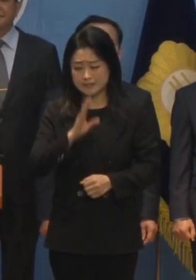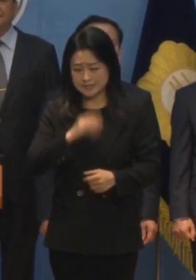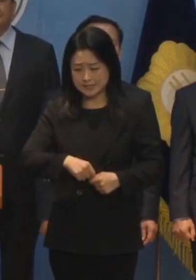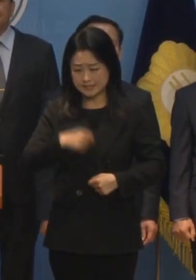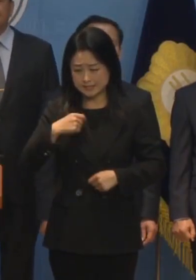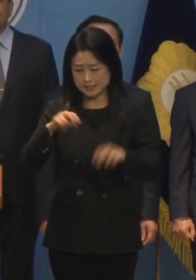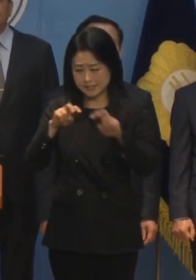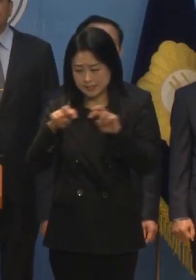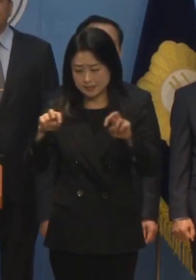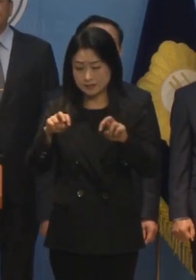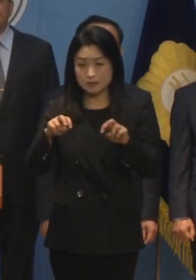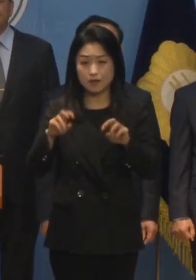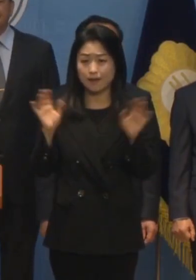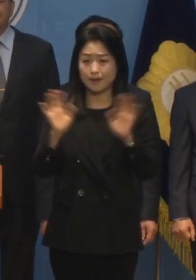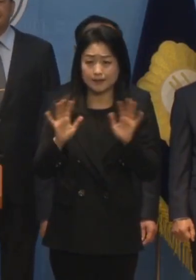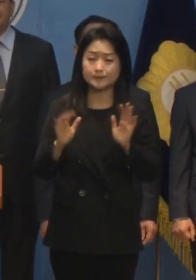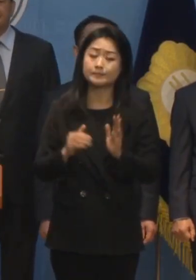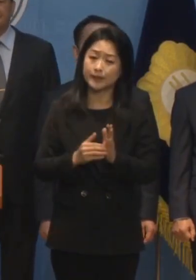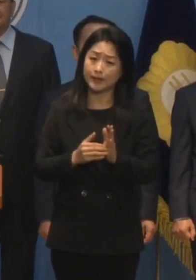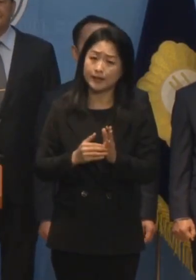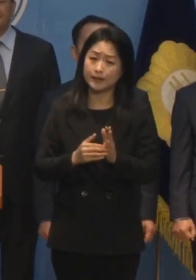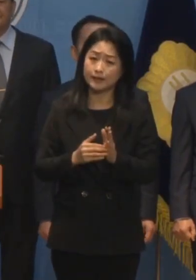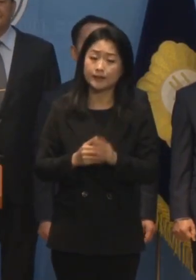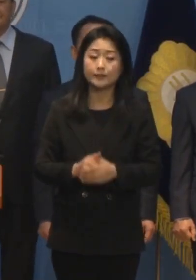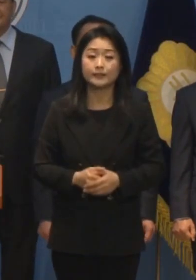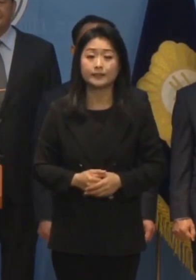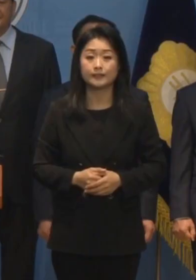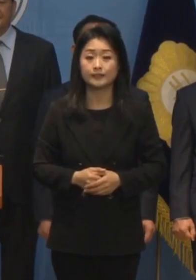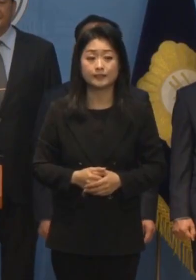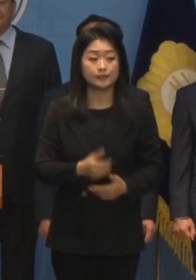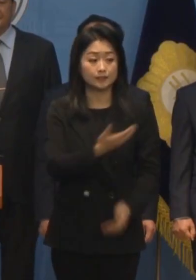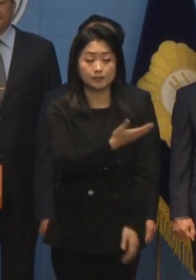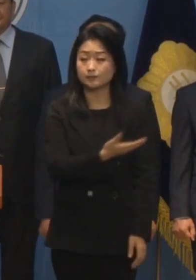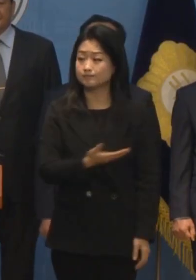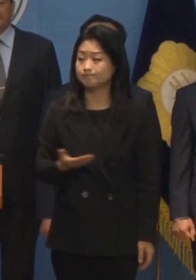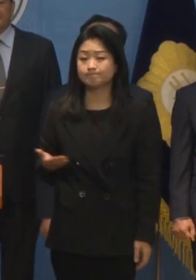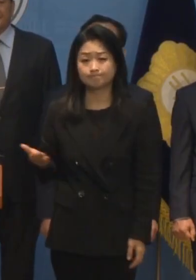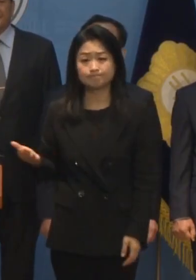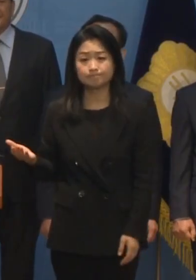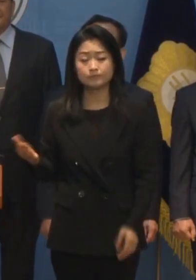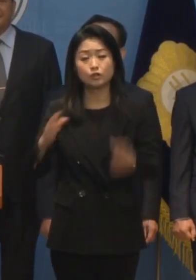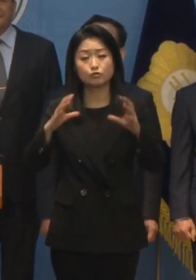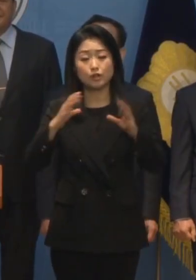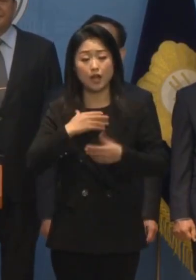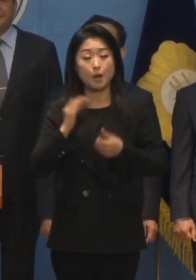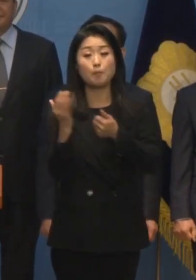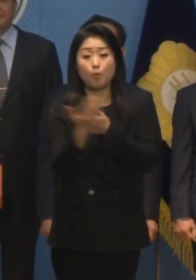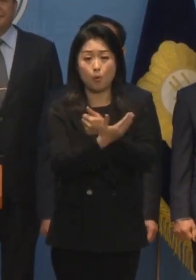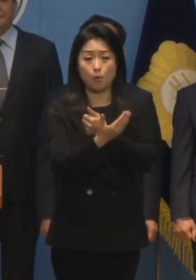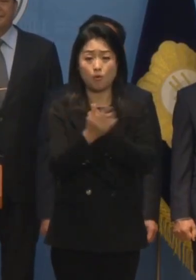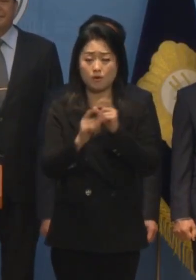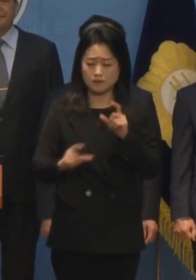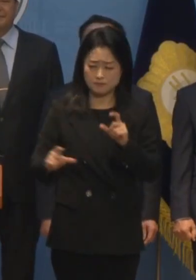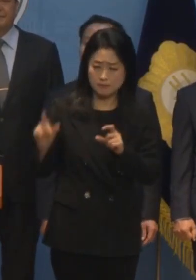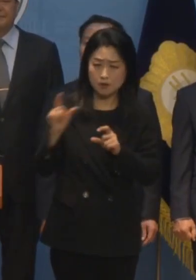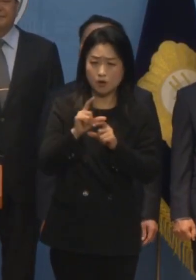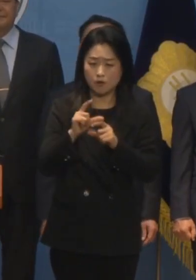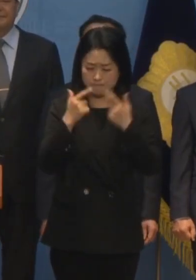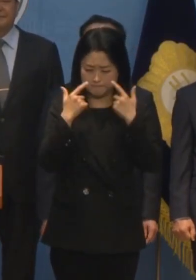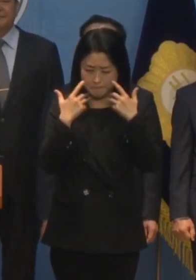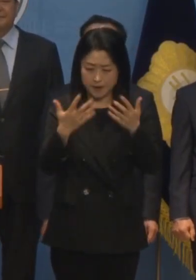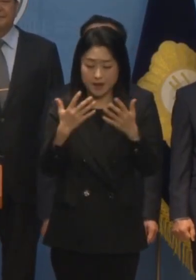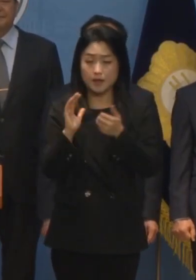진실을 외면하고 있습니다. 우리 예비역 장군들은 국가 안보를 더욱더